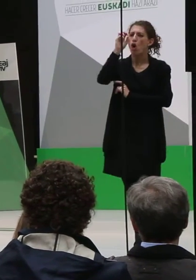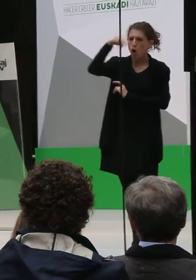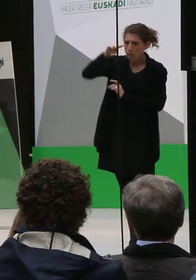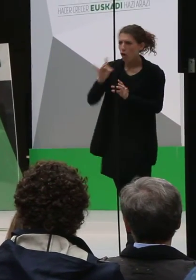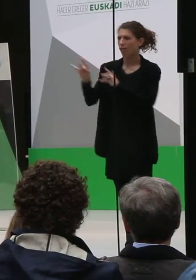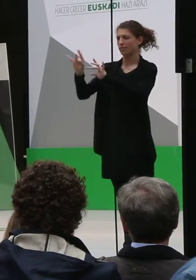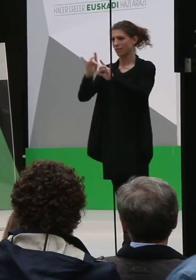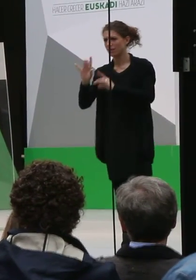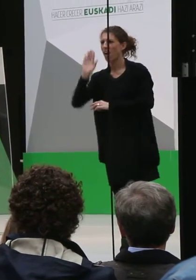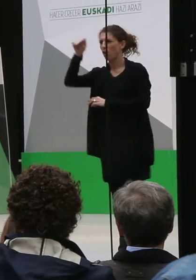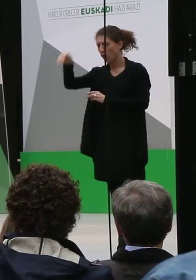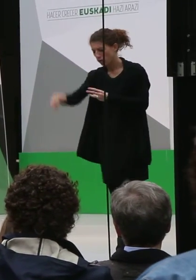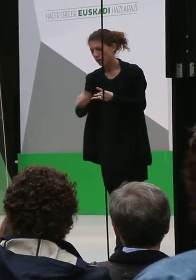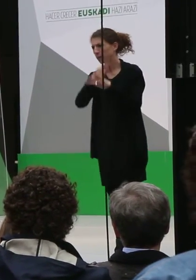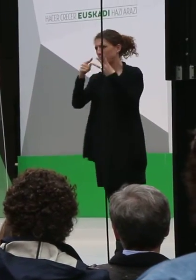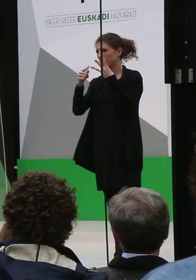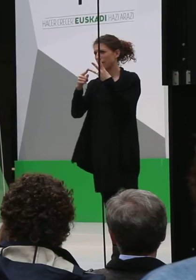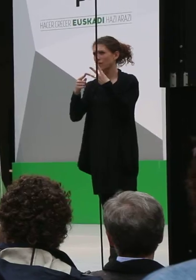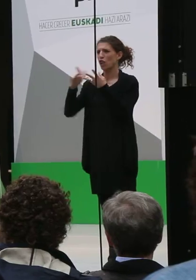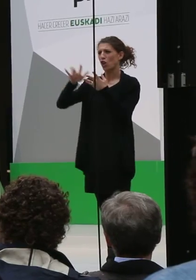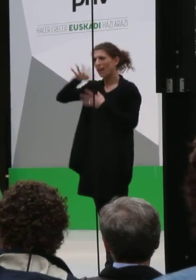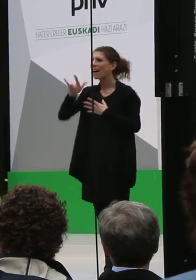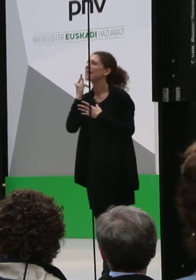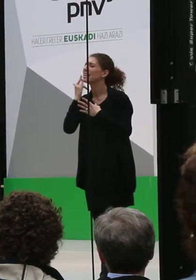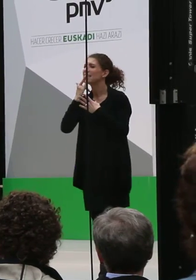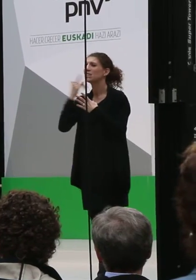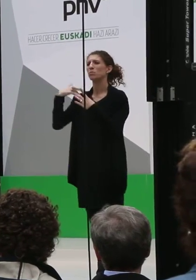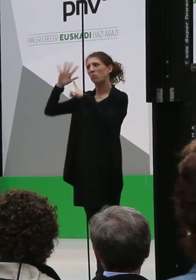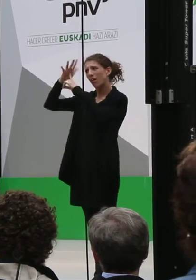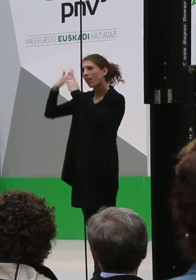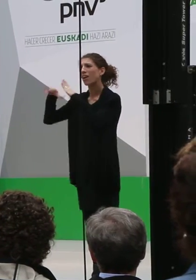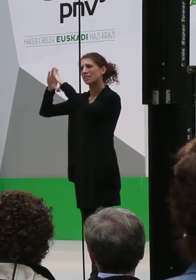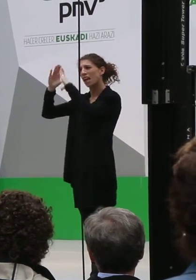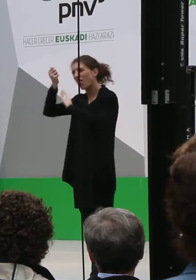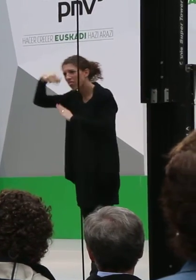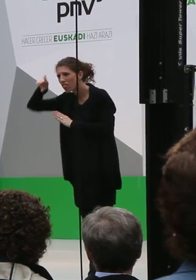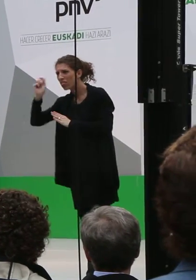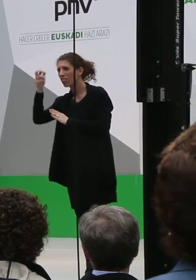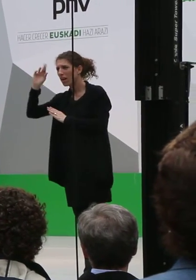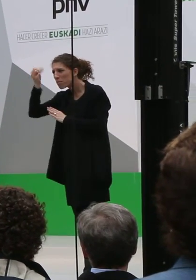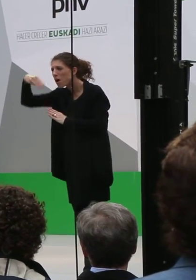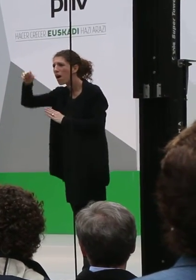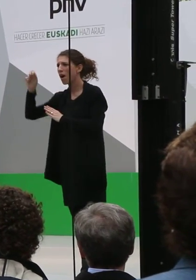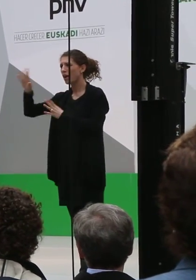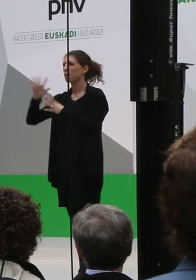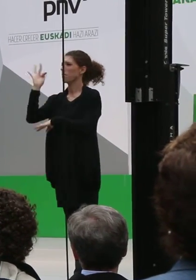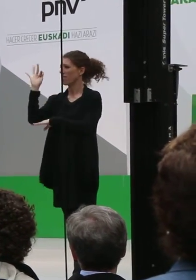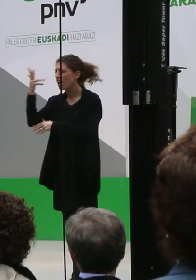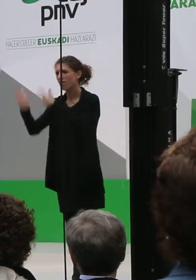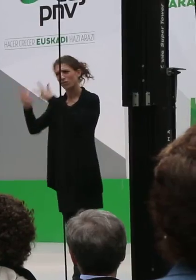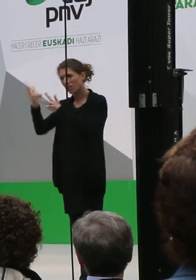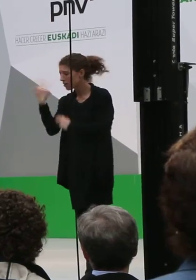Arenas, hechos para el Gorta, hechos para Andramari, para todos los barrios. Y hechos para Vizcaya, hechos para